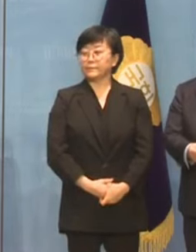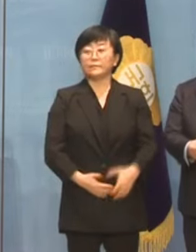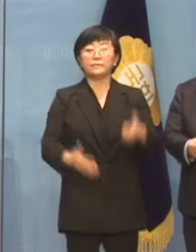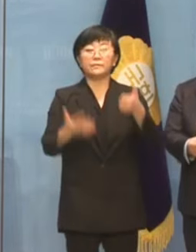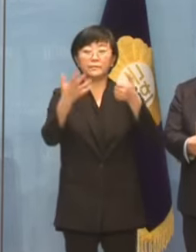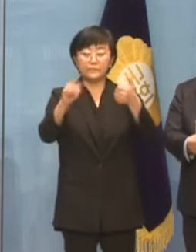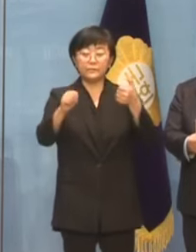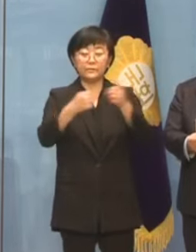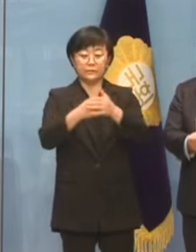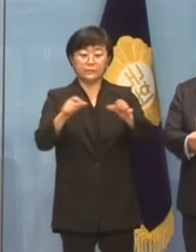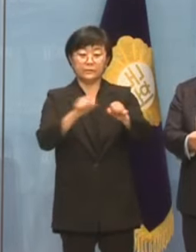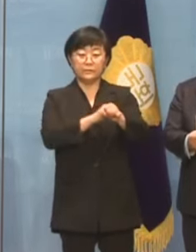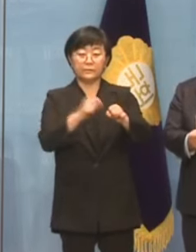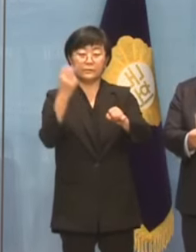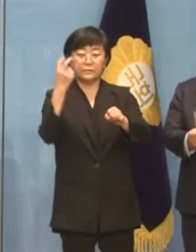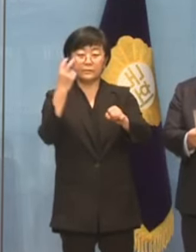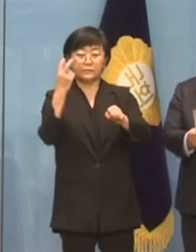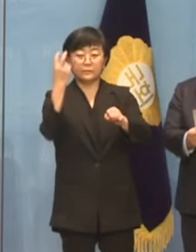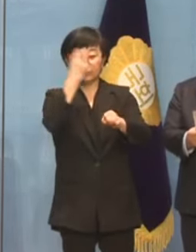50억 클럽 특검 역시